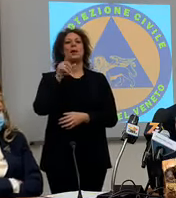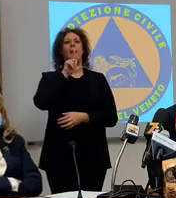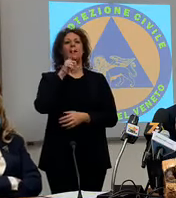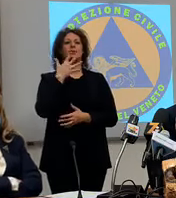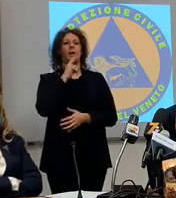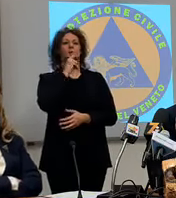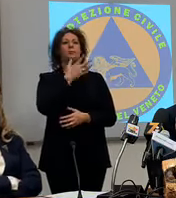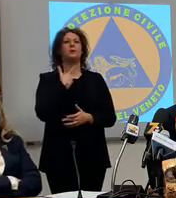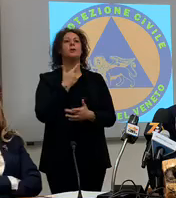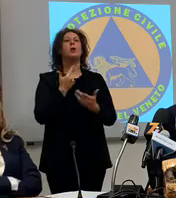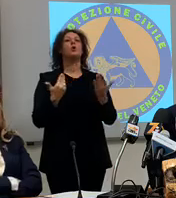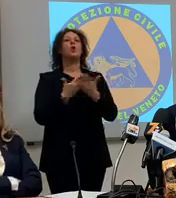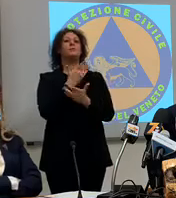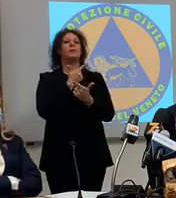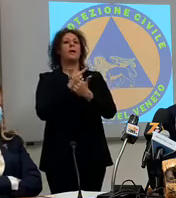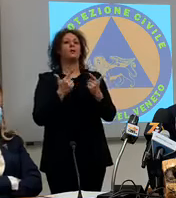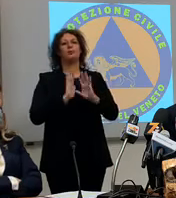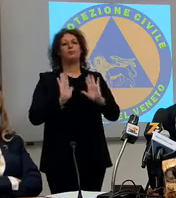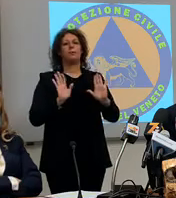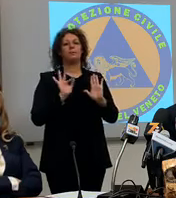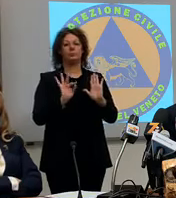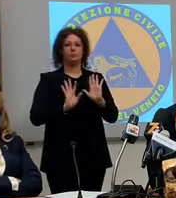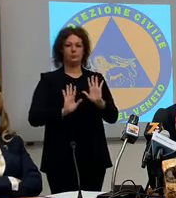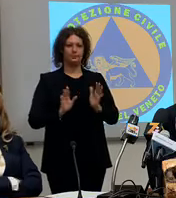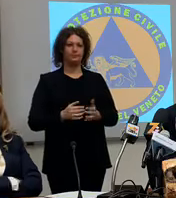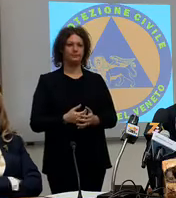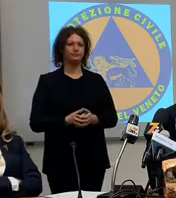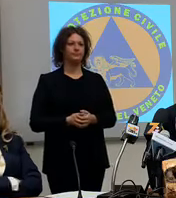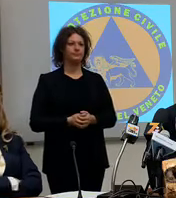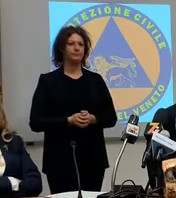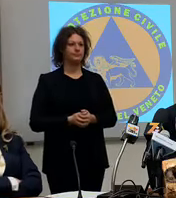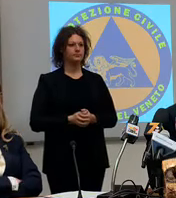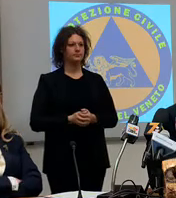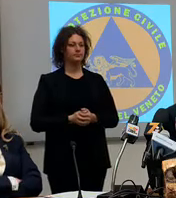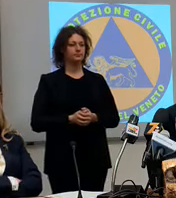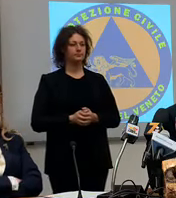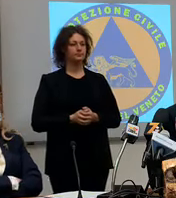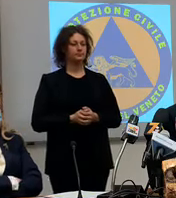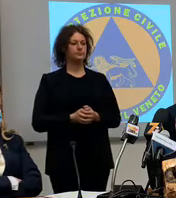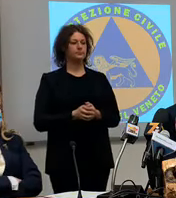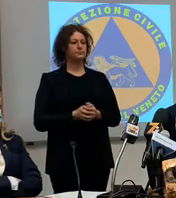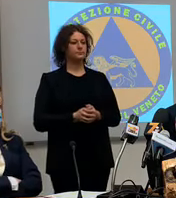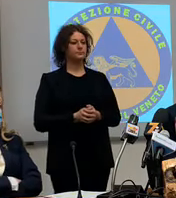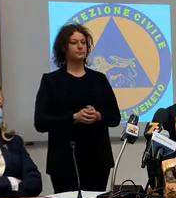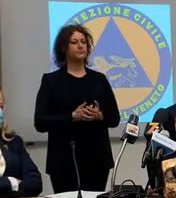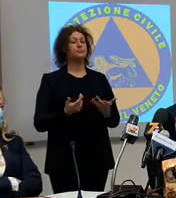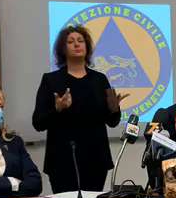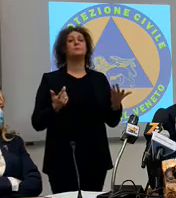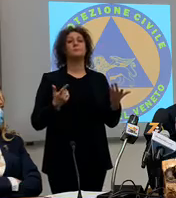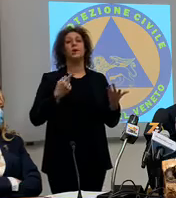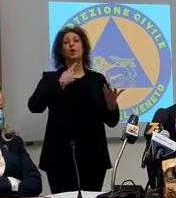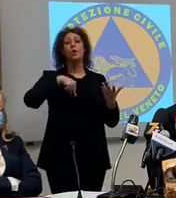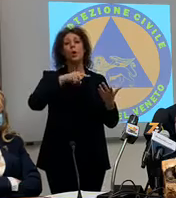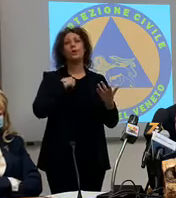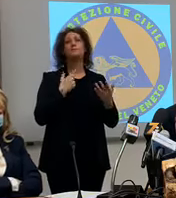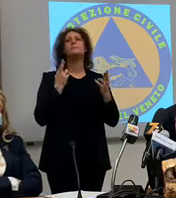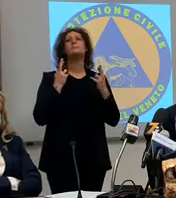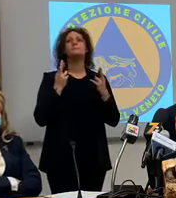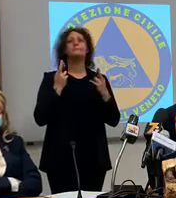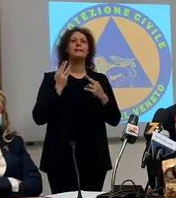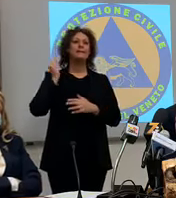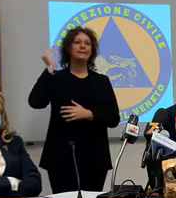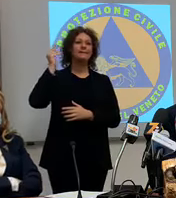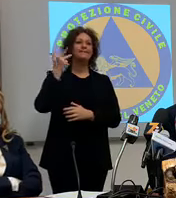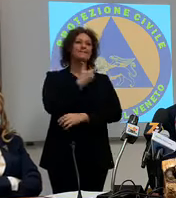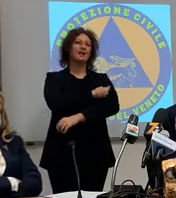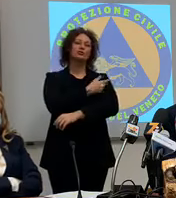tranquille V benè andremo in tempo reale ped guardati noi Noi siamo qui che preghiamo che arrivino i vaccini